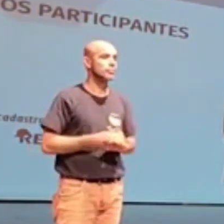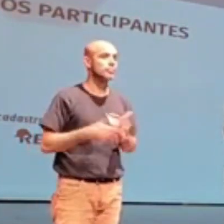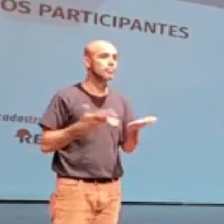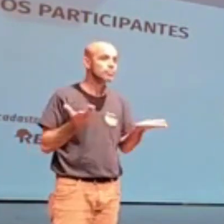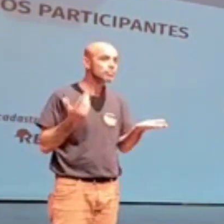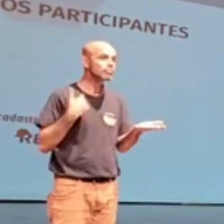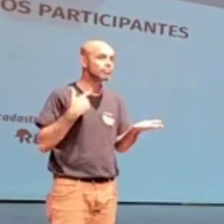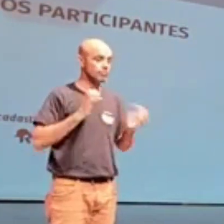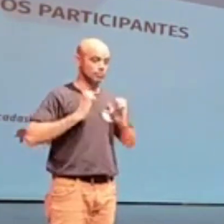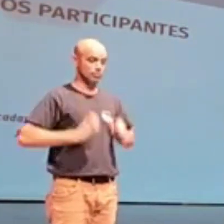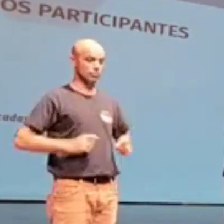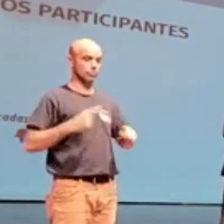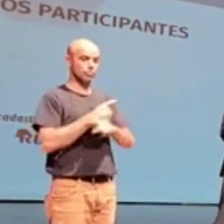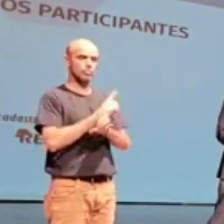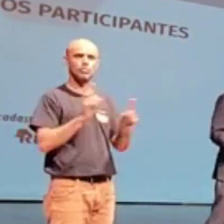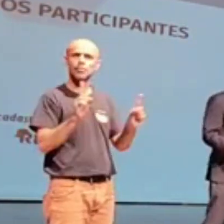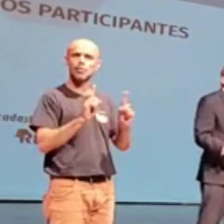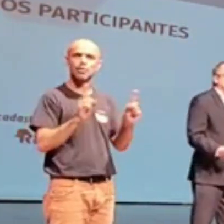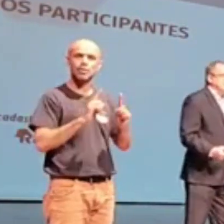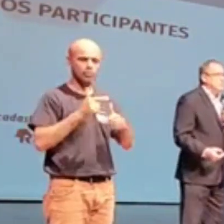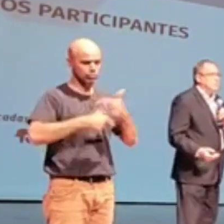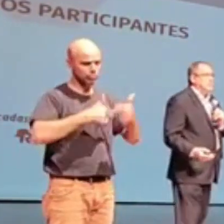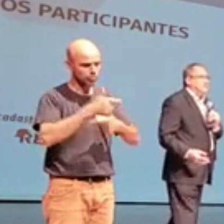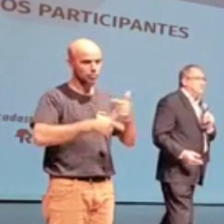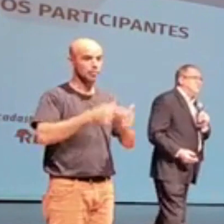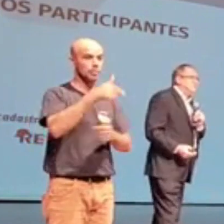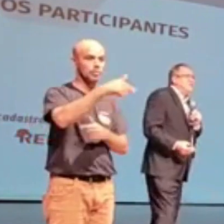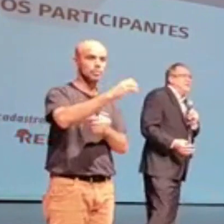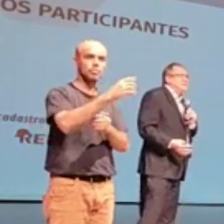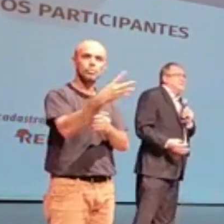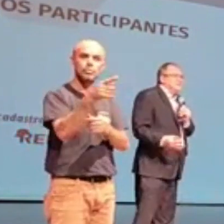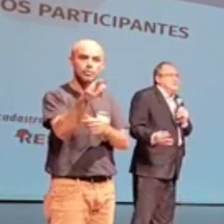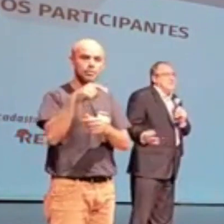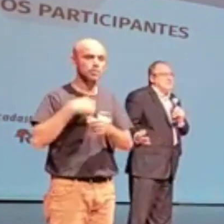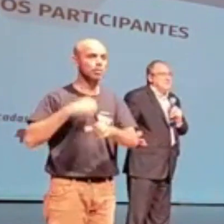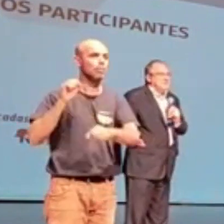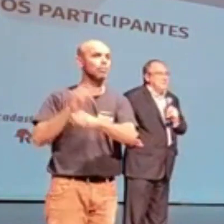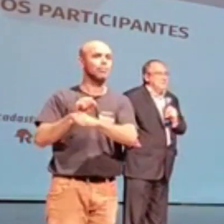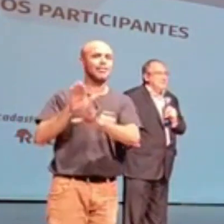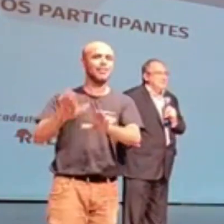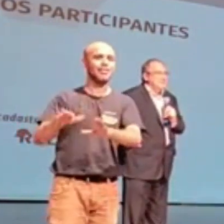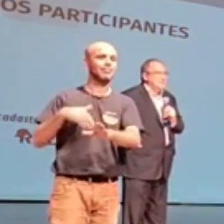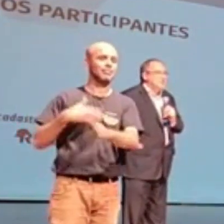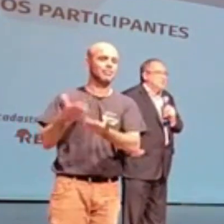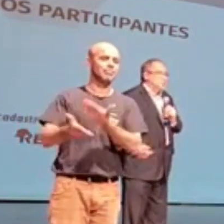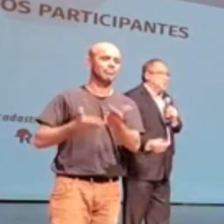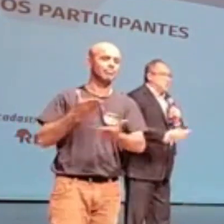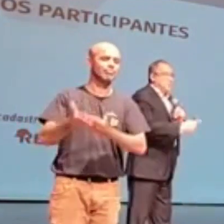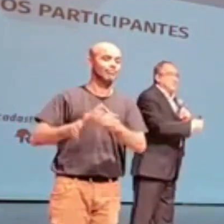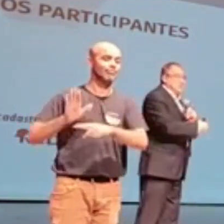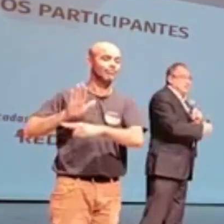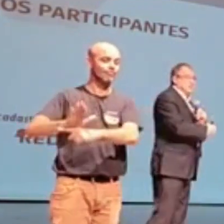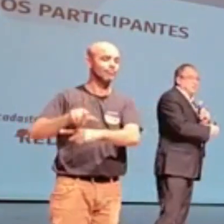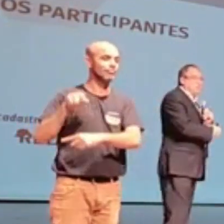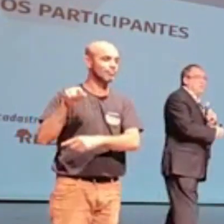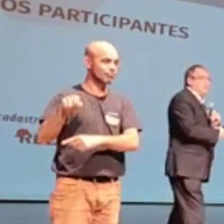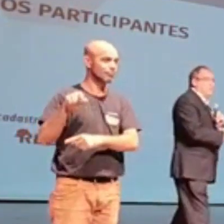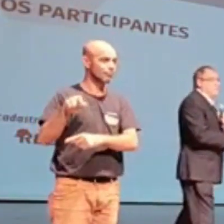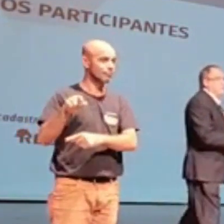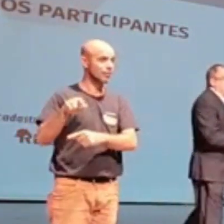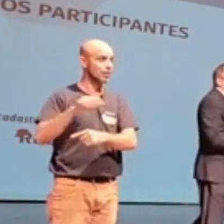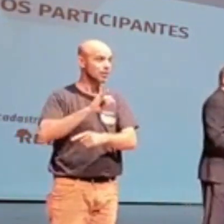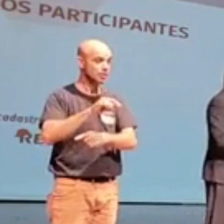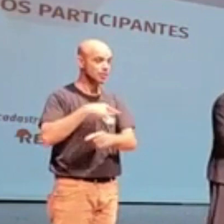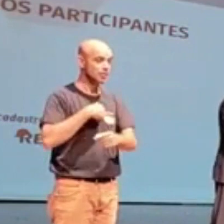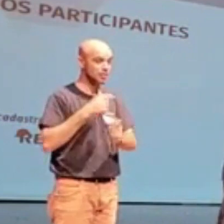isso é antiético, né? Esse trabalho é totalmente antiético. São 704 crianças que não estão fazendo nada, e a gente sabe que tem tratamento, só que os comitês de ética aprovaram.